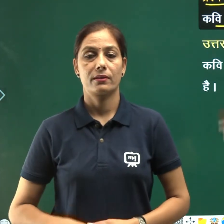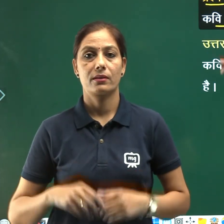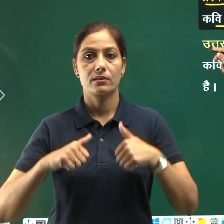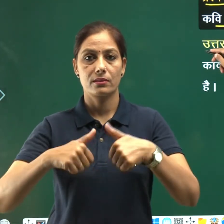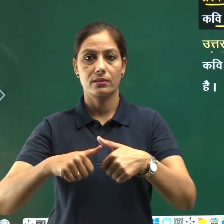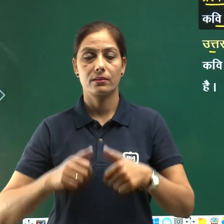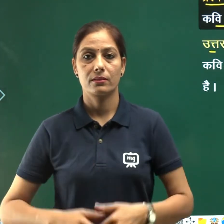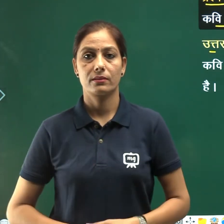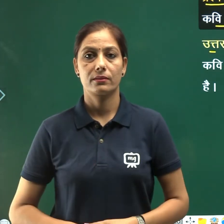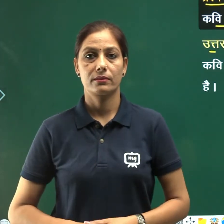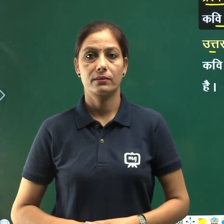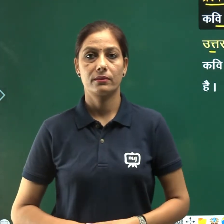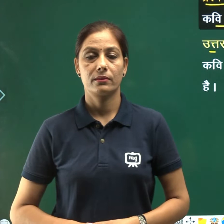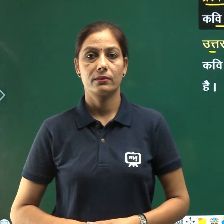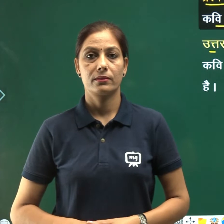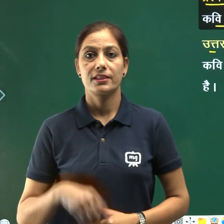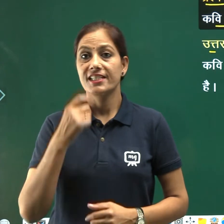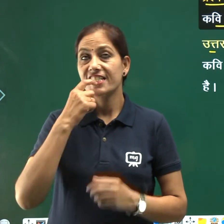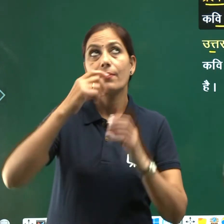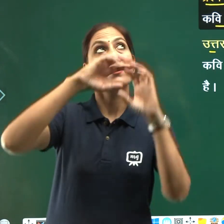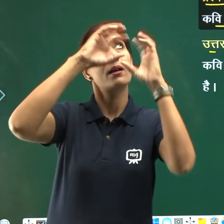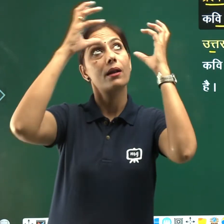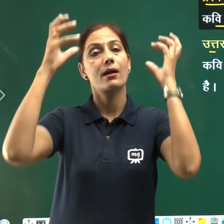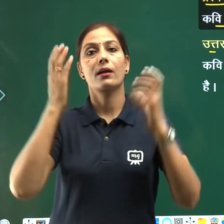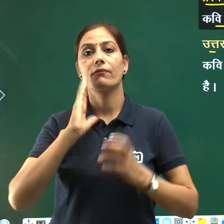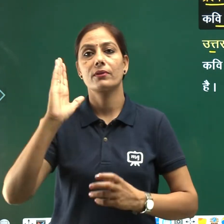उत्तर है बादल राग कविता में